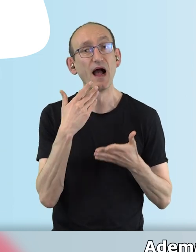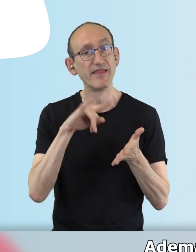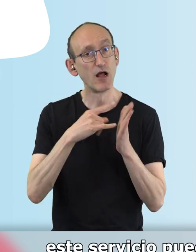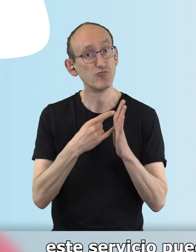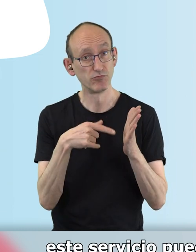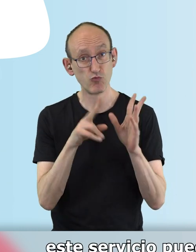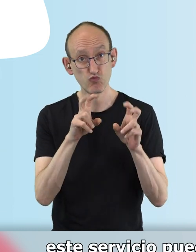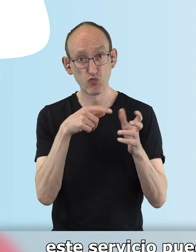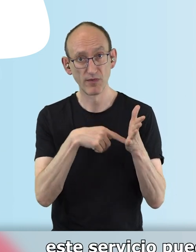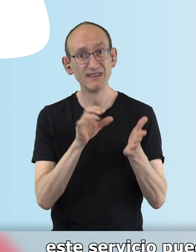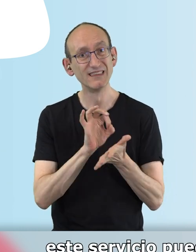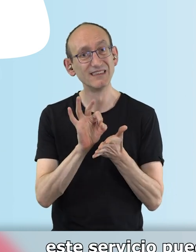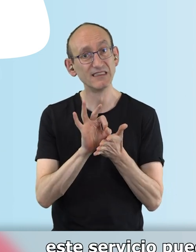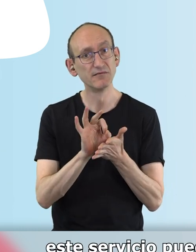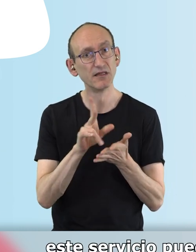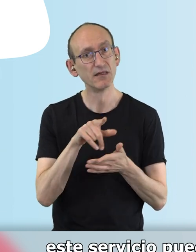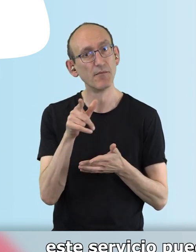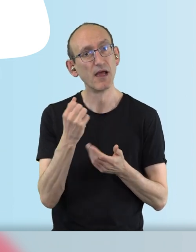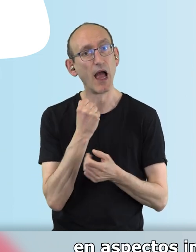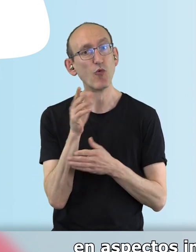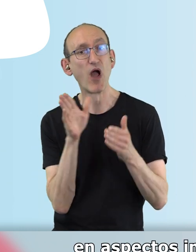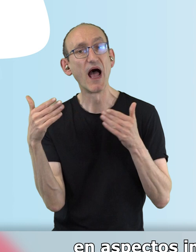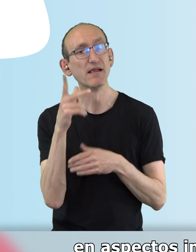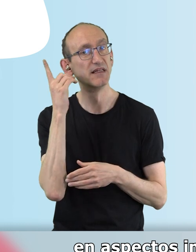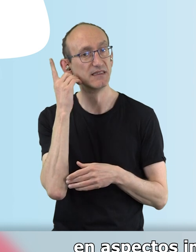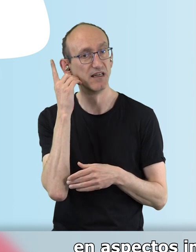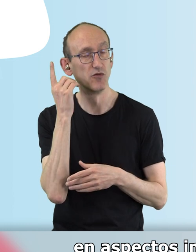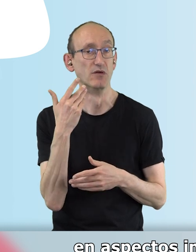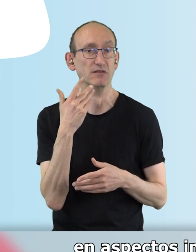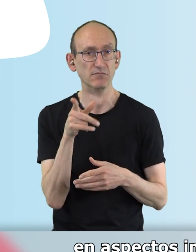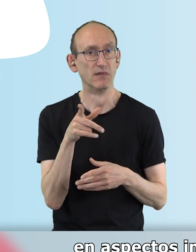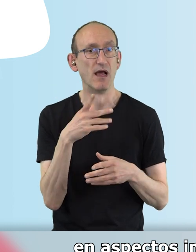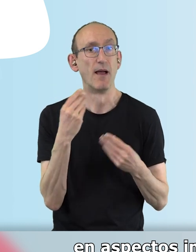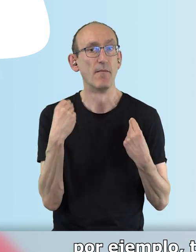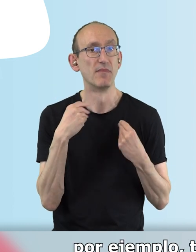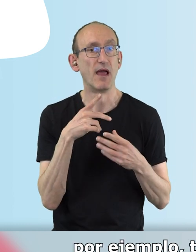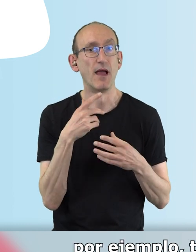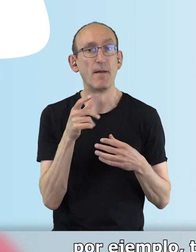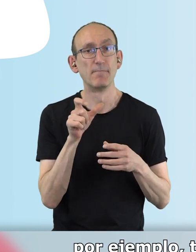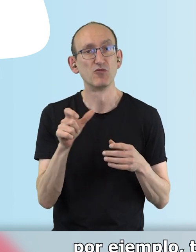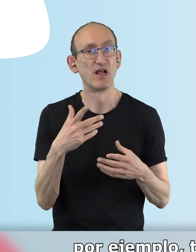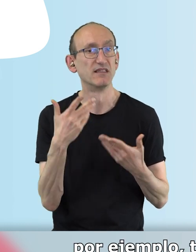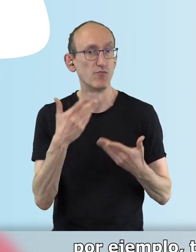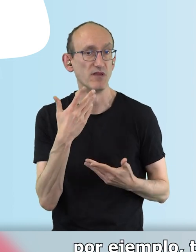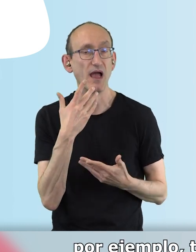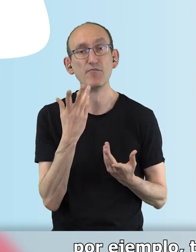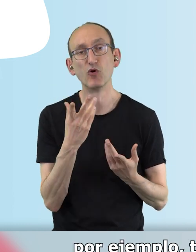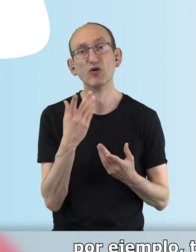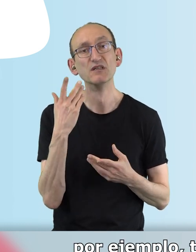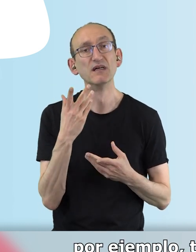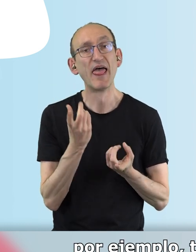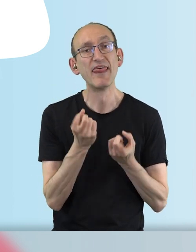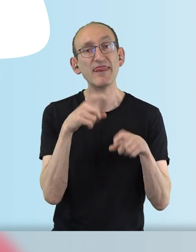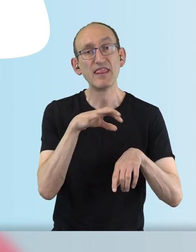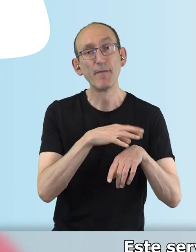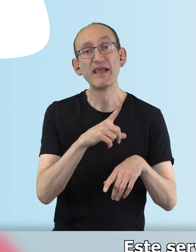nuevas tecnologías, este servicio puede dar apoyos a través del teléfono en aspectos importantes para la vida de las personas. Por ejemplo, te recuerdo una cita médica si hace